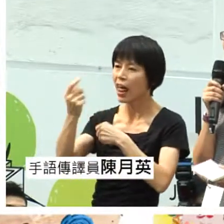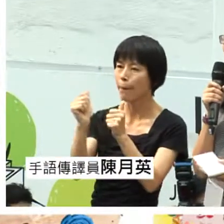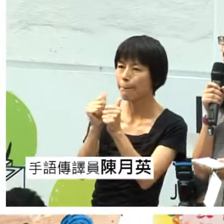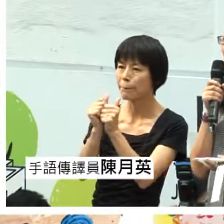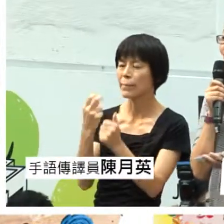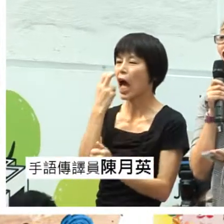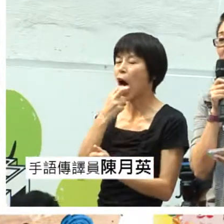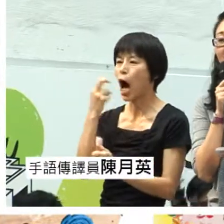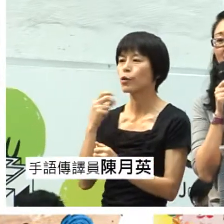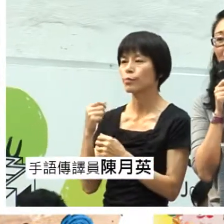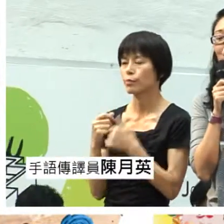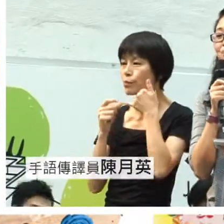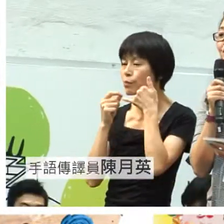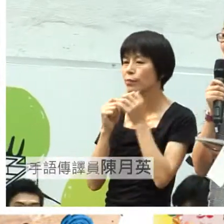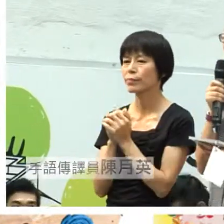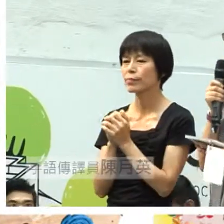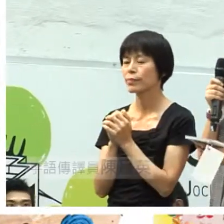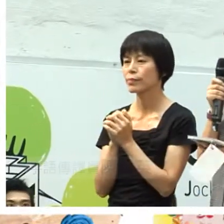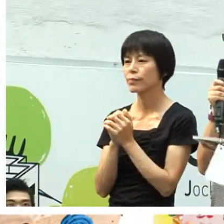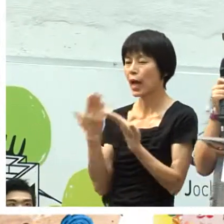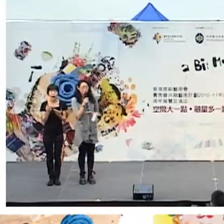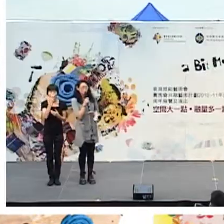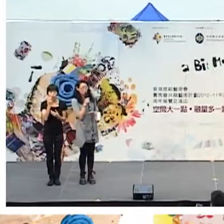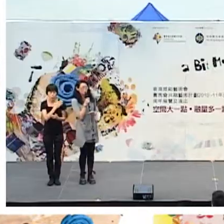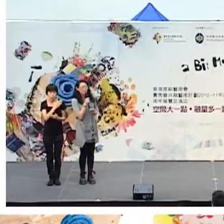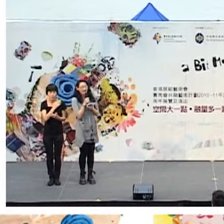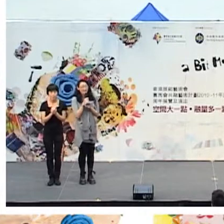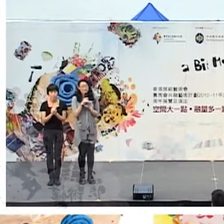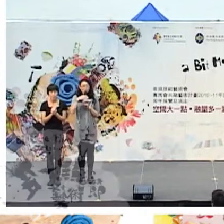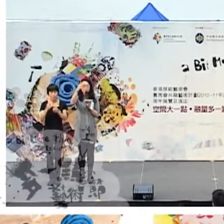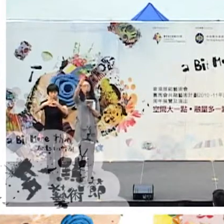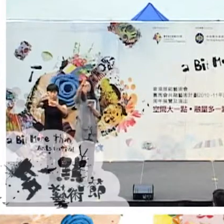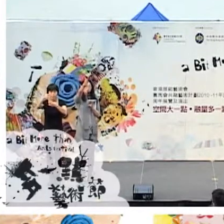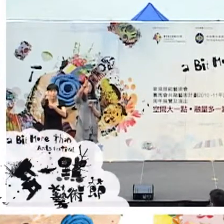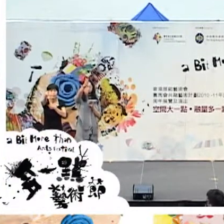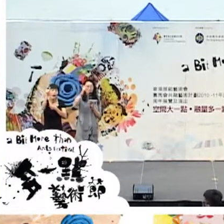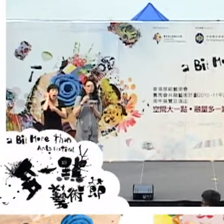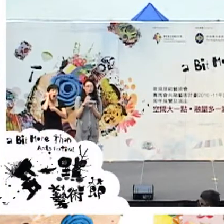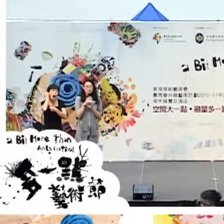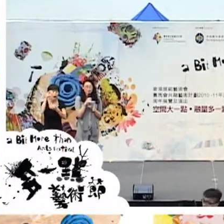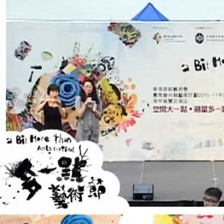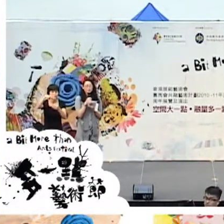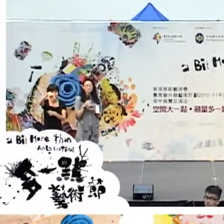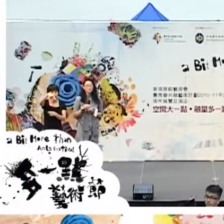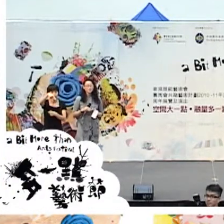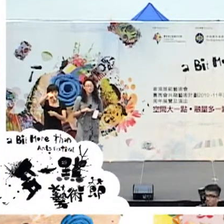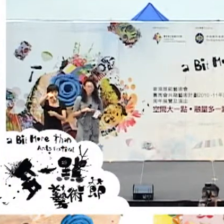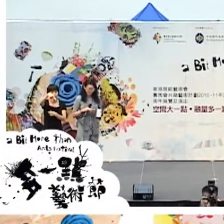用緊口述影像儀器嘅。我哋今日嘅口述影像員喺二樓嘅平台上面，佢叫做